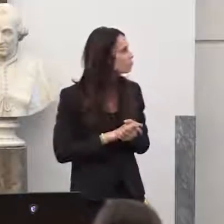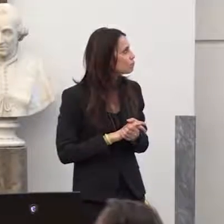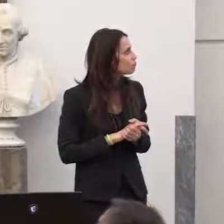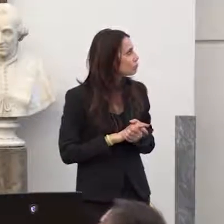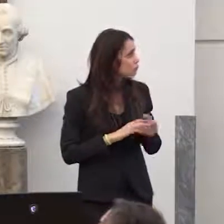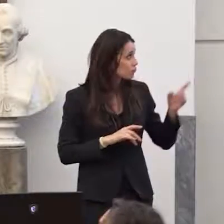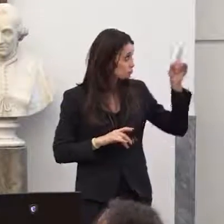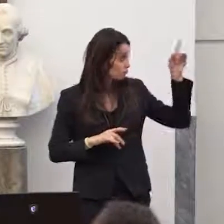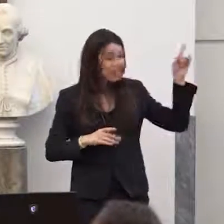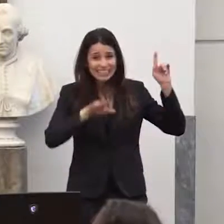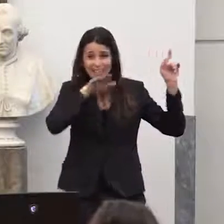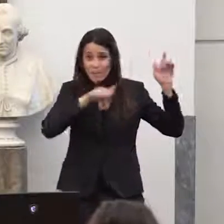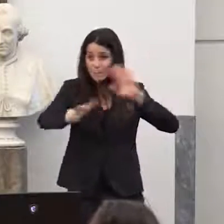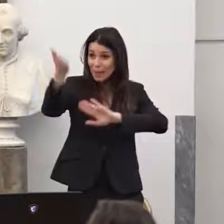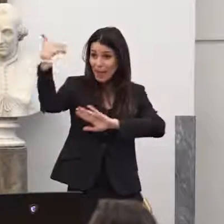Un tempo eravamo questo.